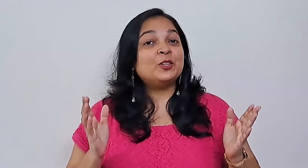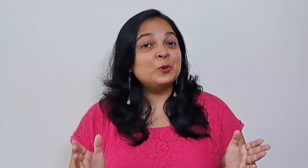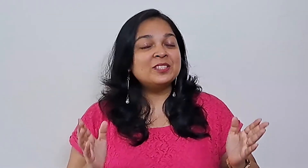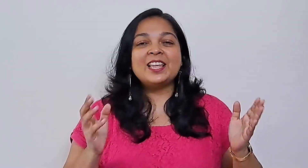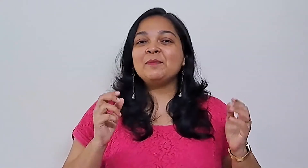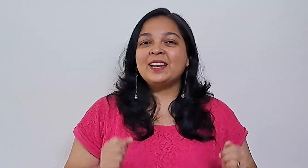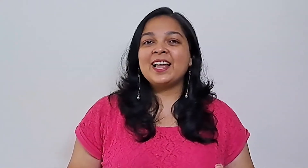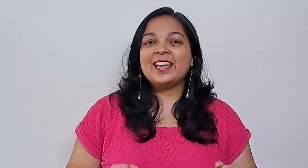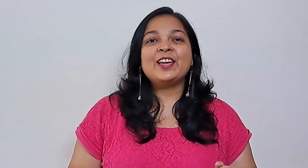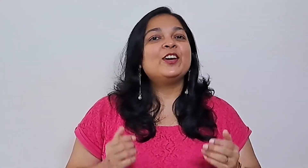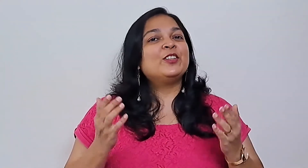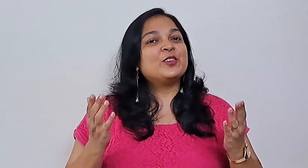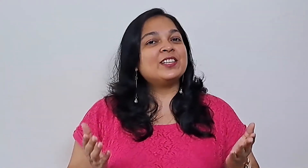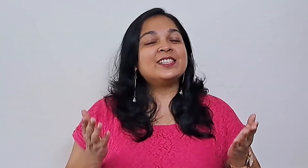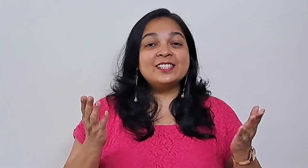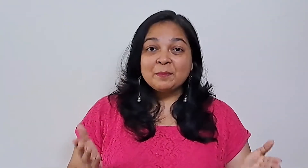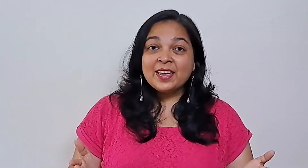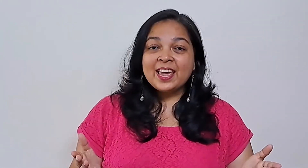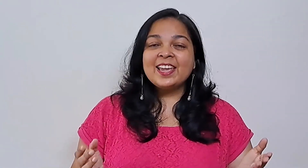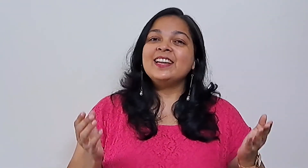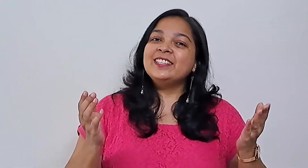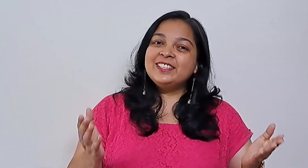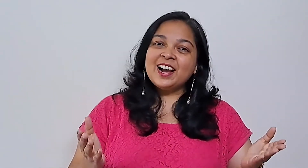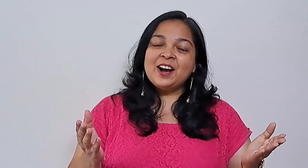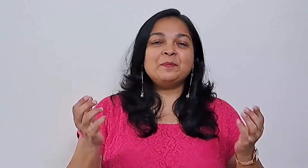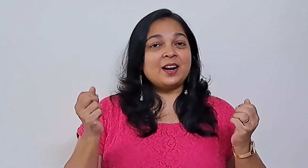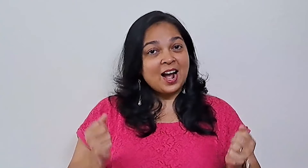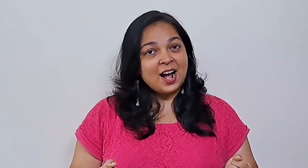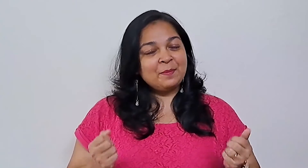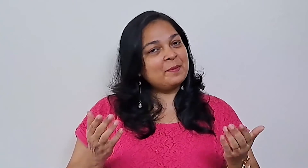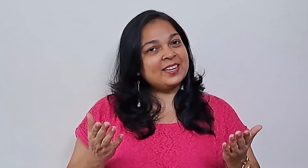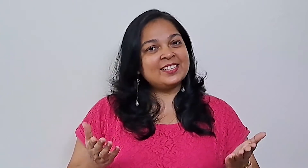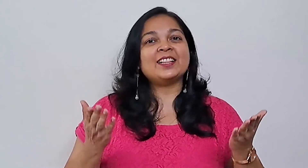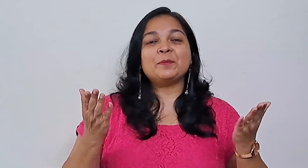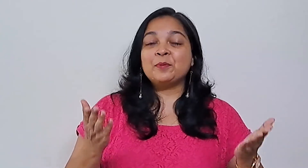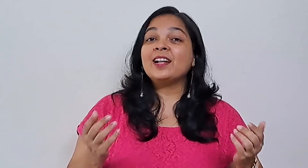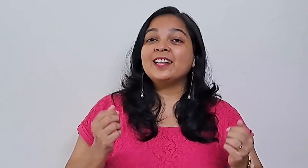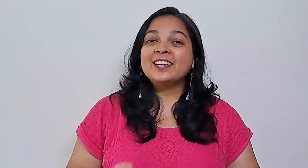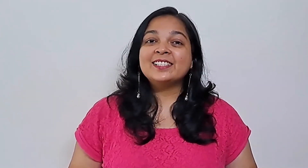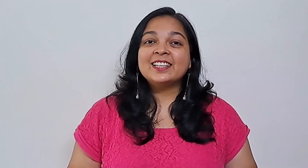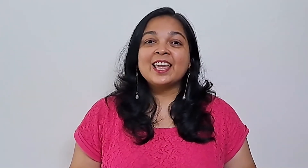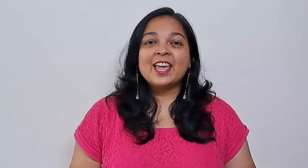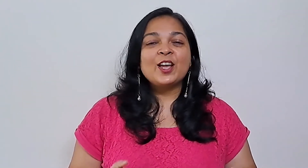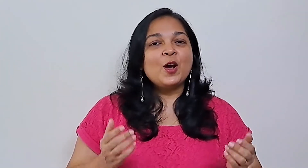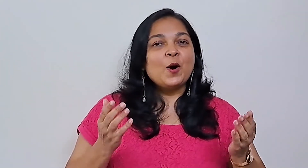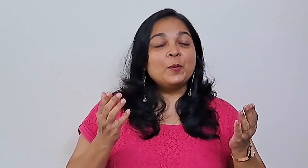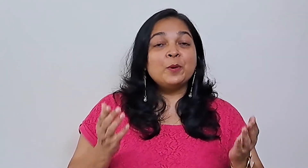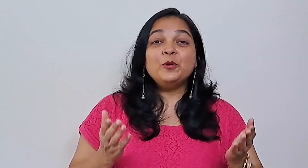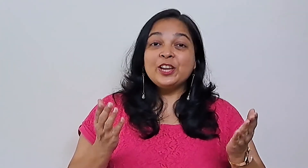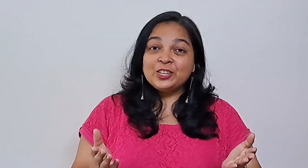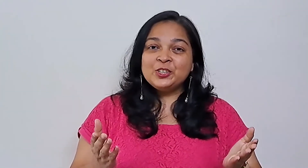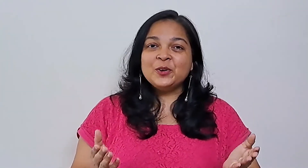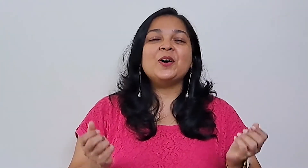प्रभु अपना दोस्त नहीं बनाया आ, ते ए समय आ जिथे तुसी साडे नाल प्रार्थना कर सकते हो